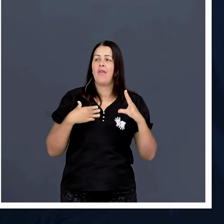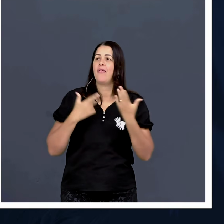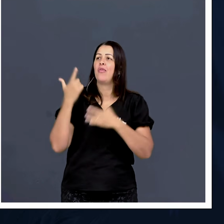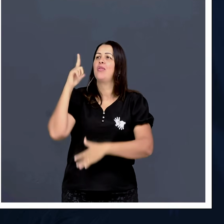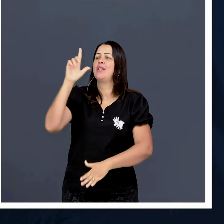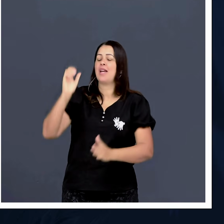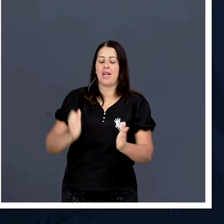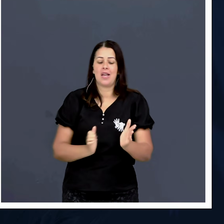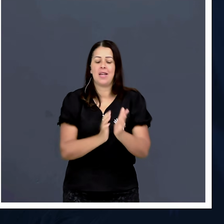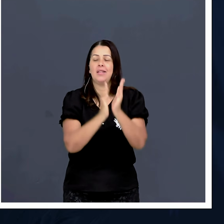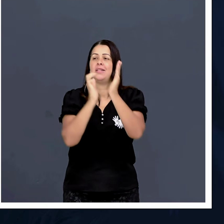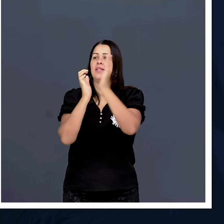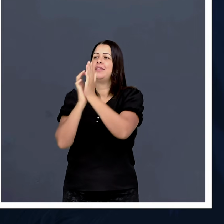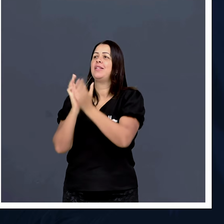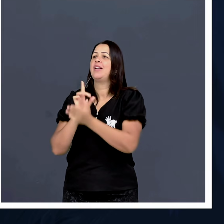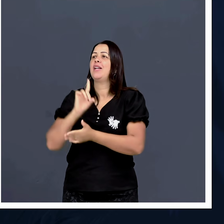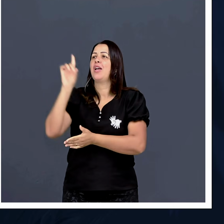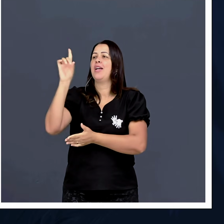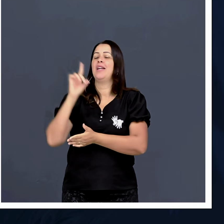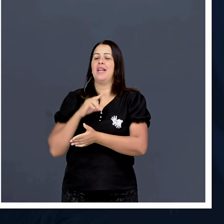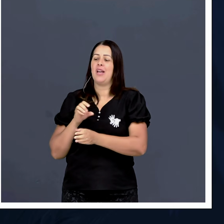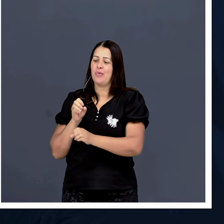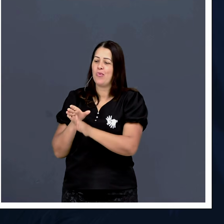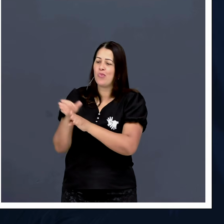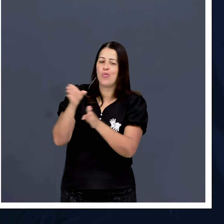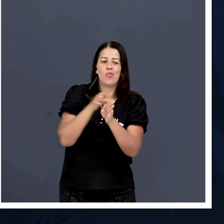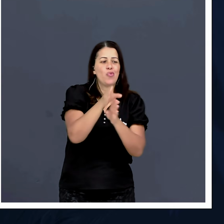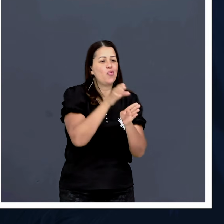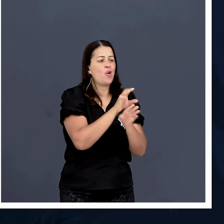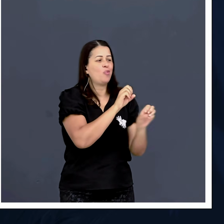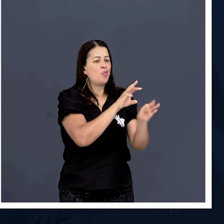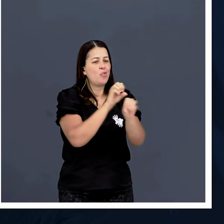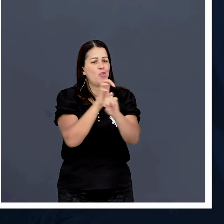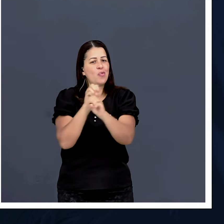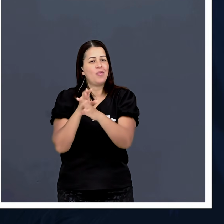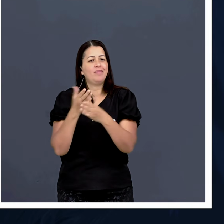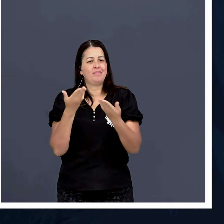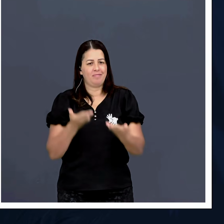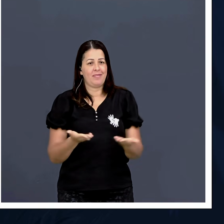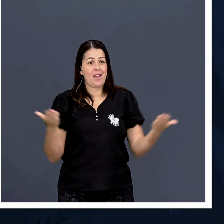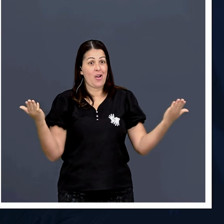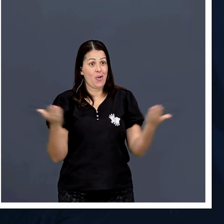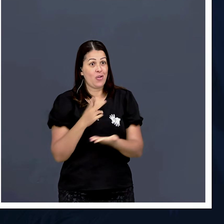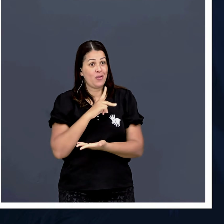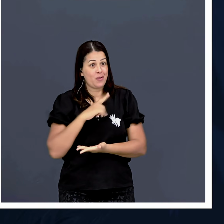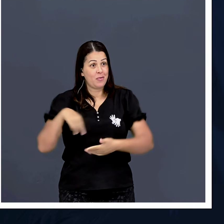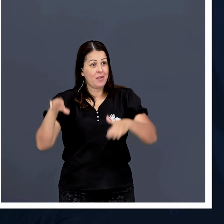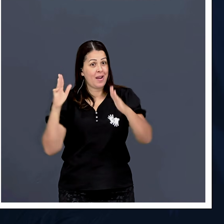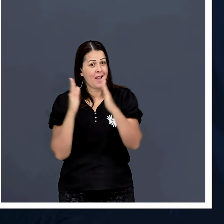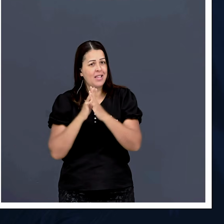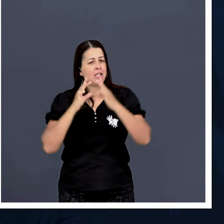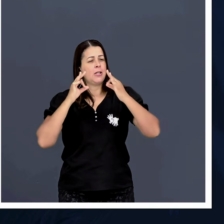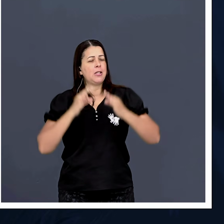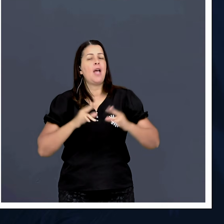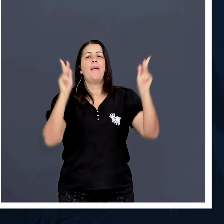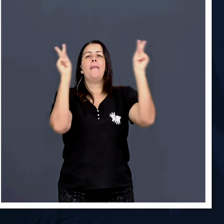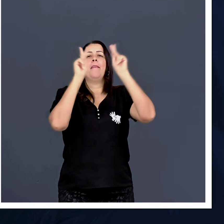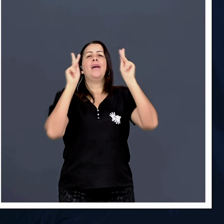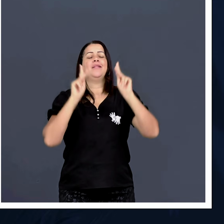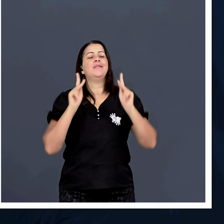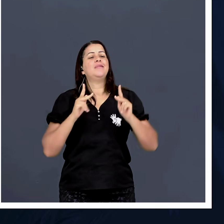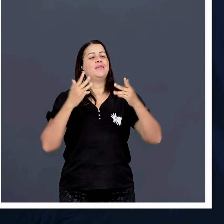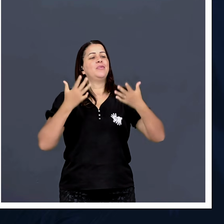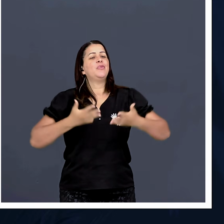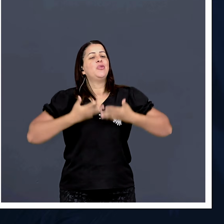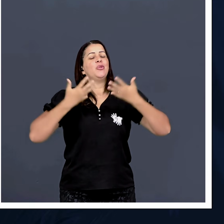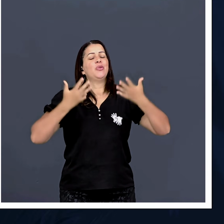adorar e edificar a muitos. Amém? Vamos para casa prontos e em paz, dispostos a